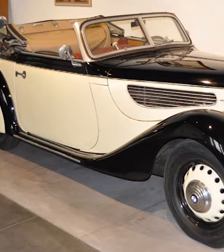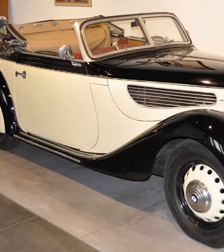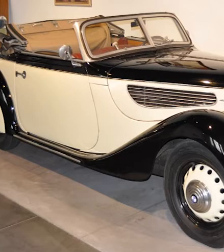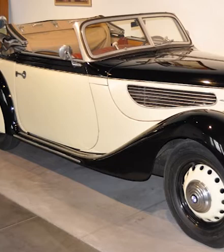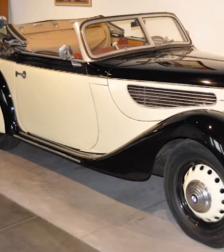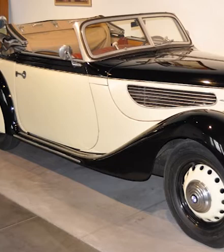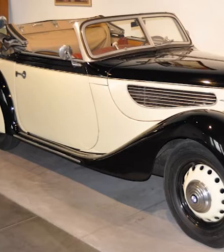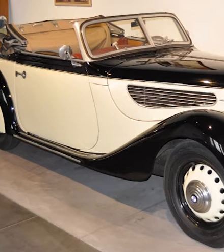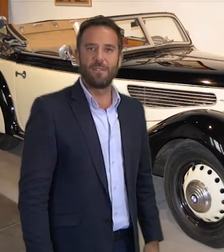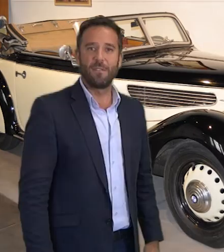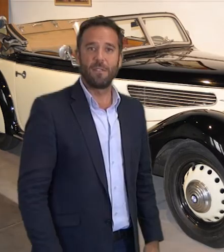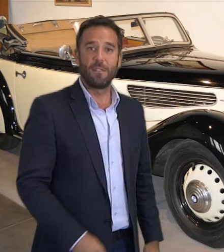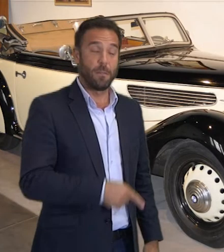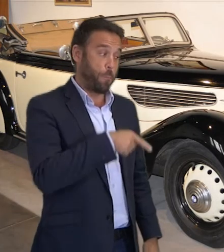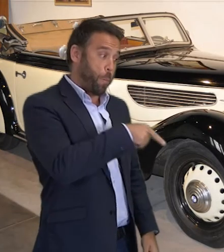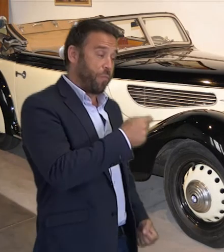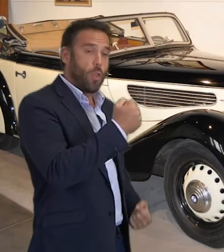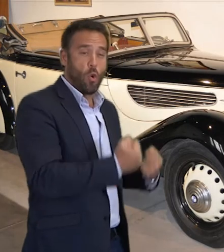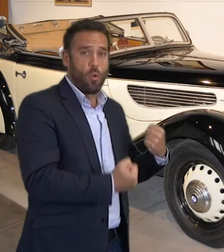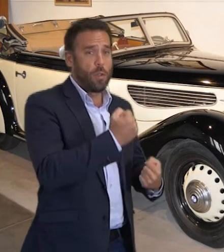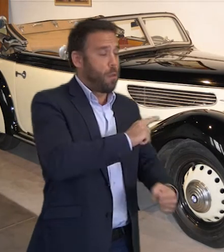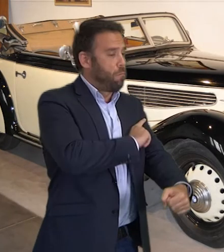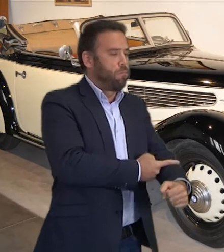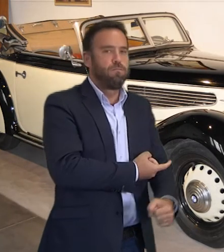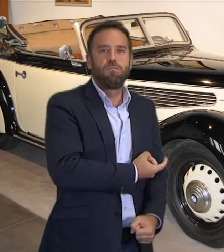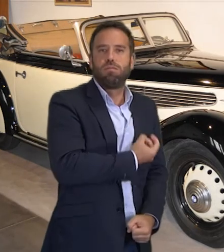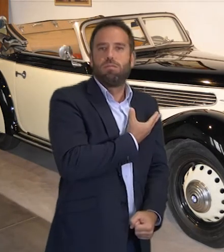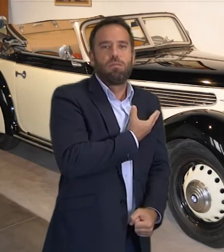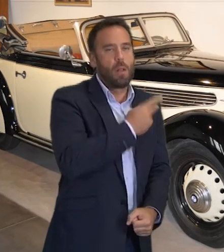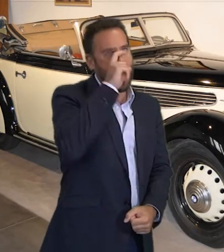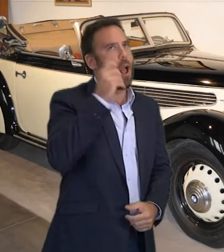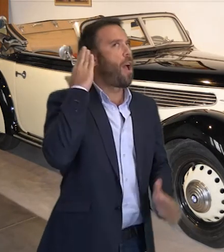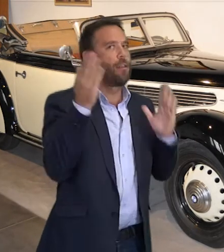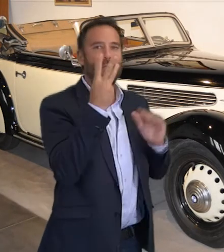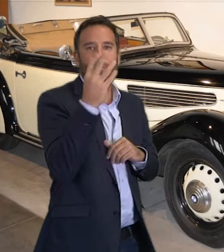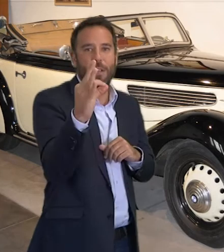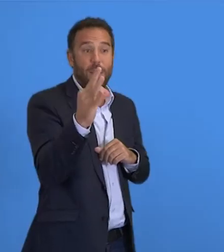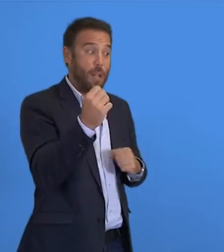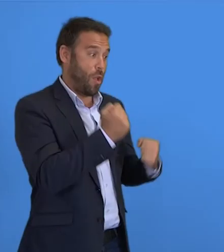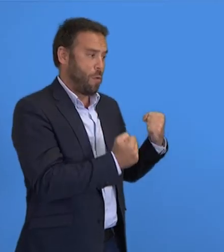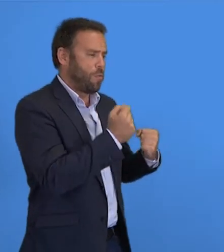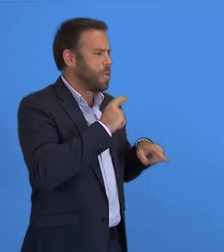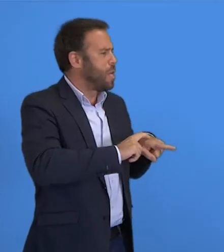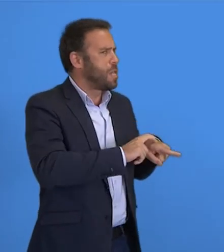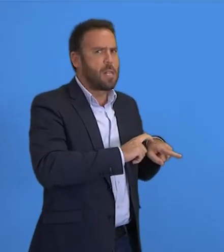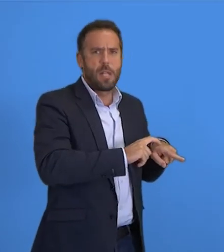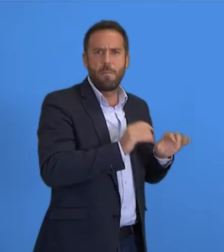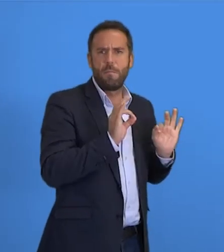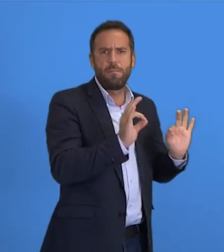328 el coche deportivo alemán de los años 30 el vehículo más carismático de la